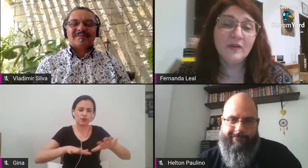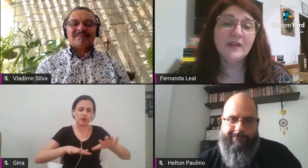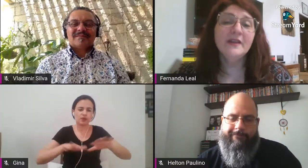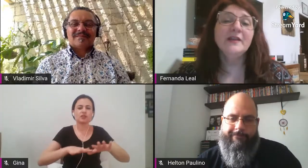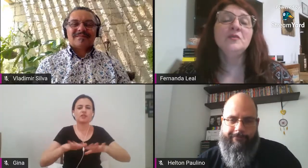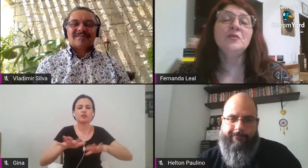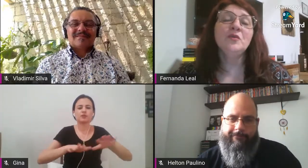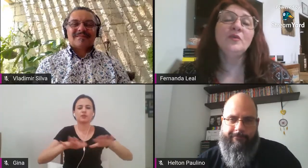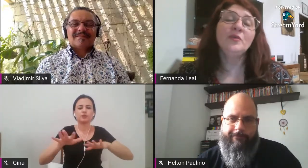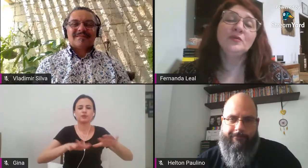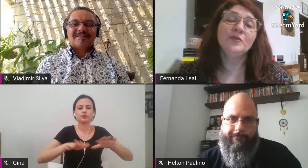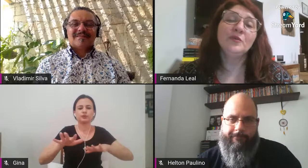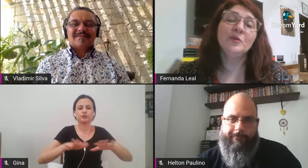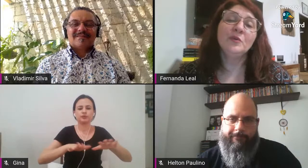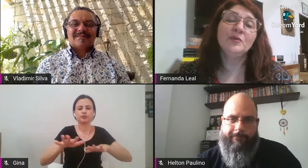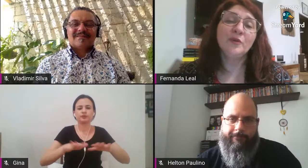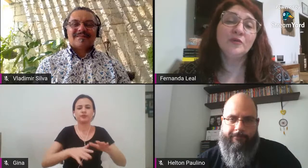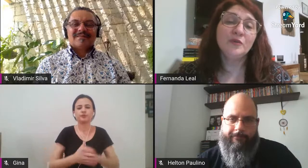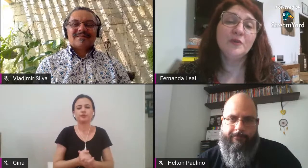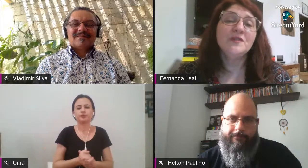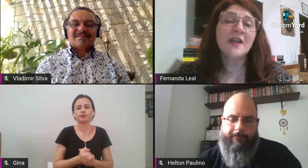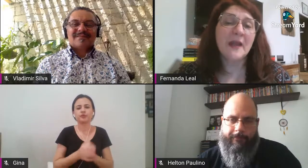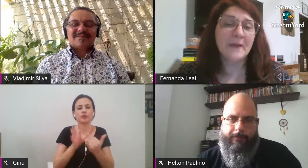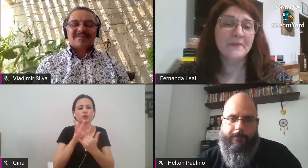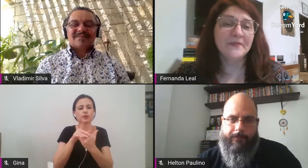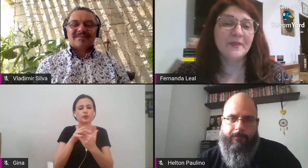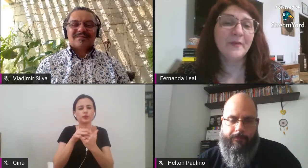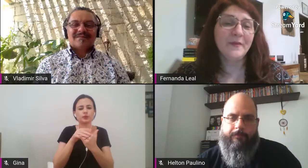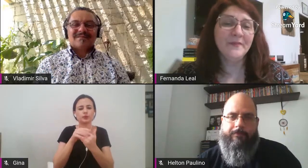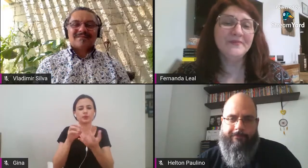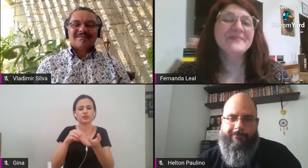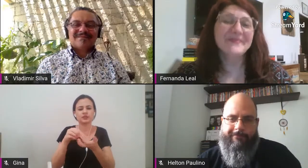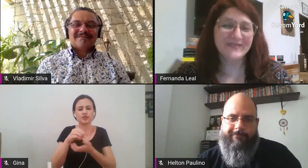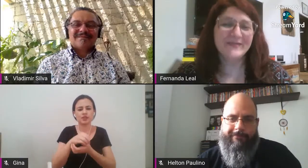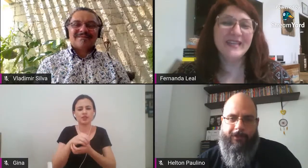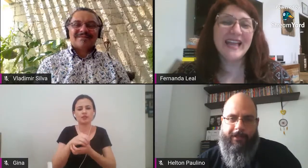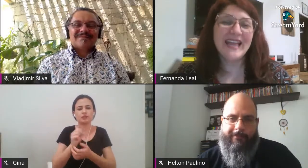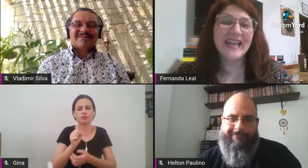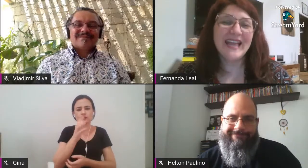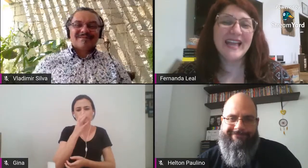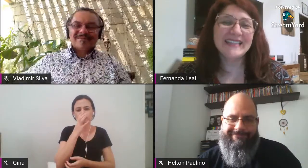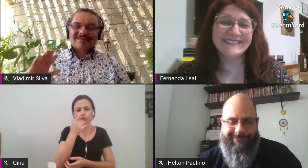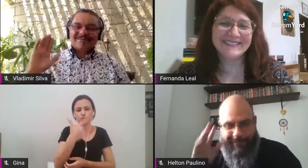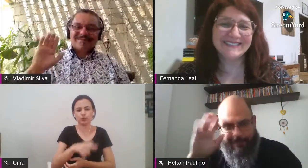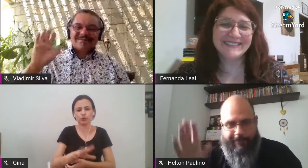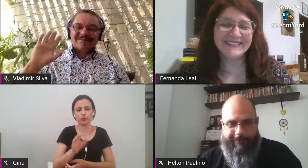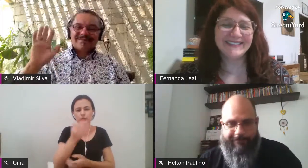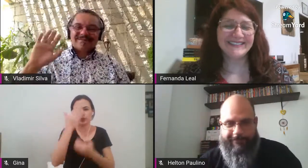disponível no YouTube do CH, tá bom? Obrigada.